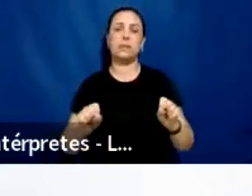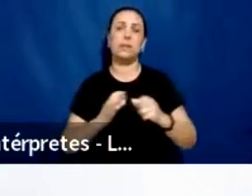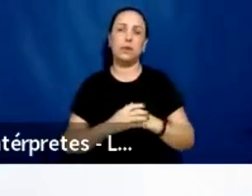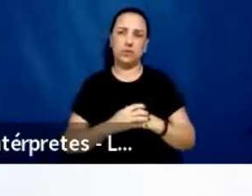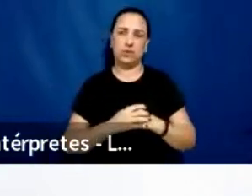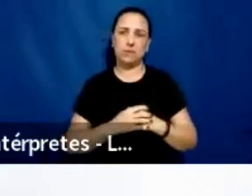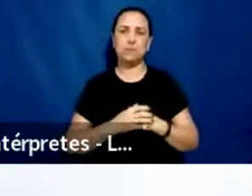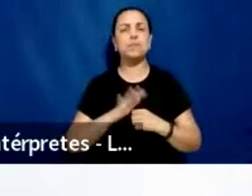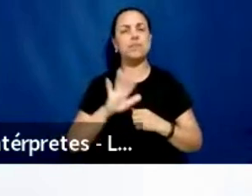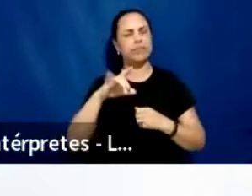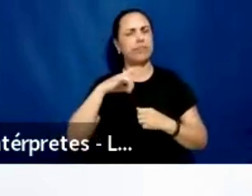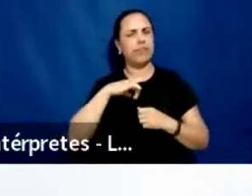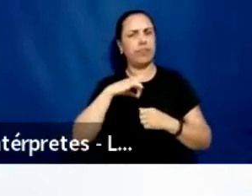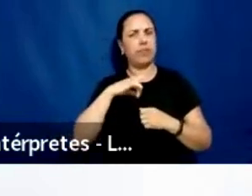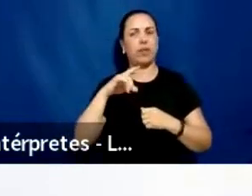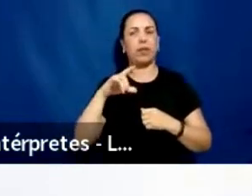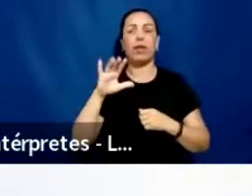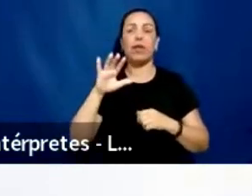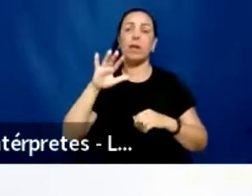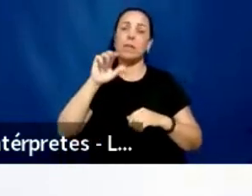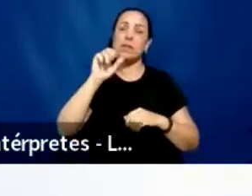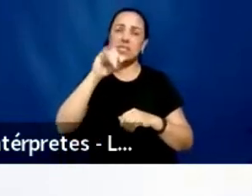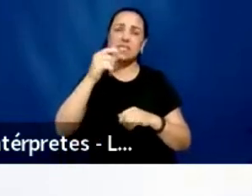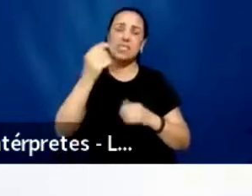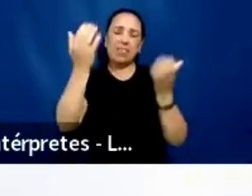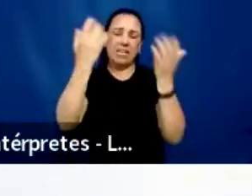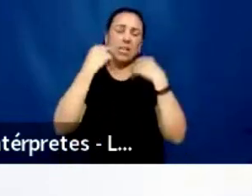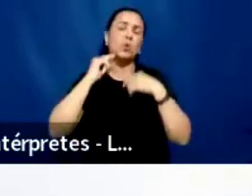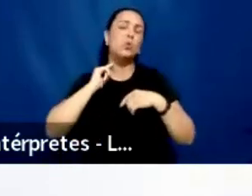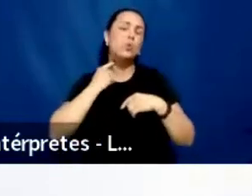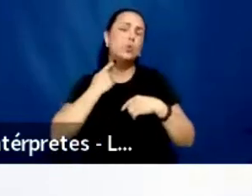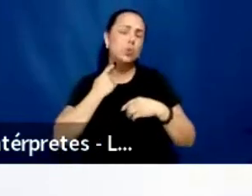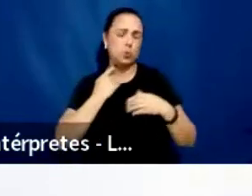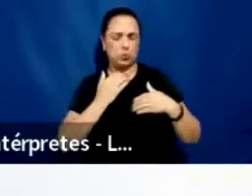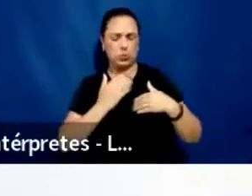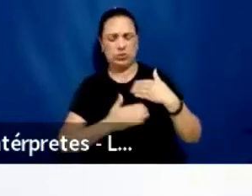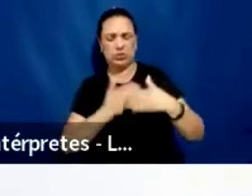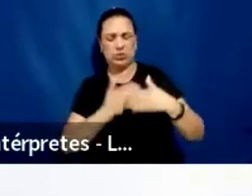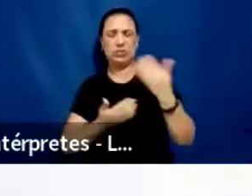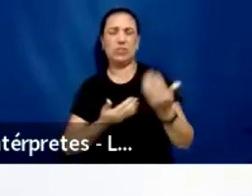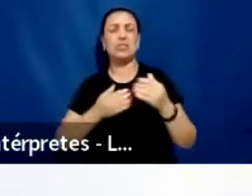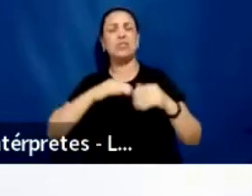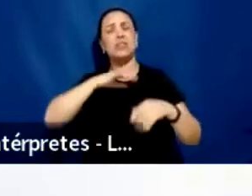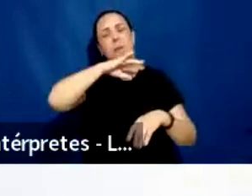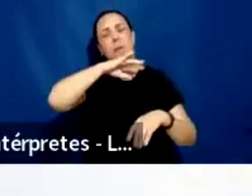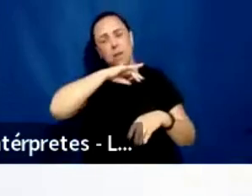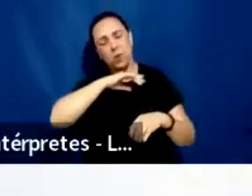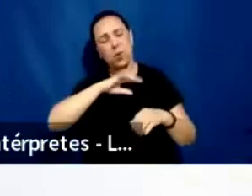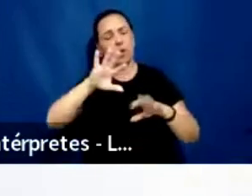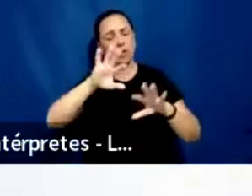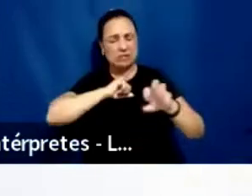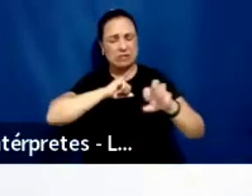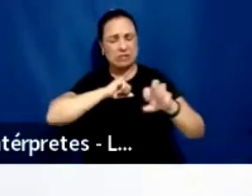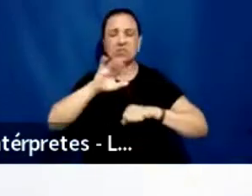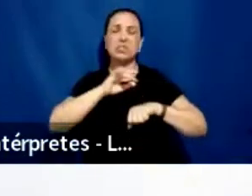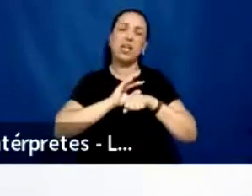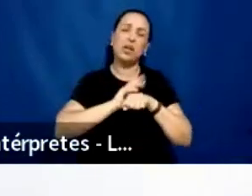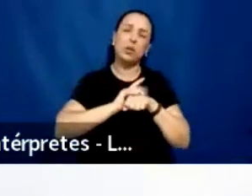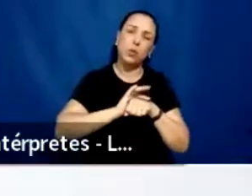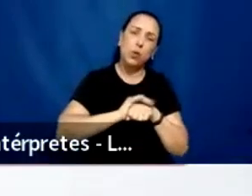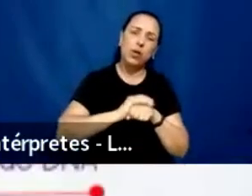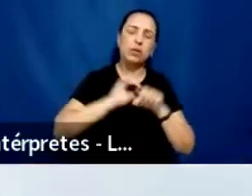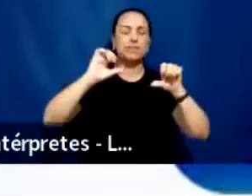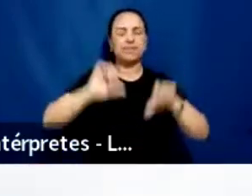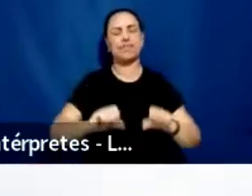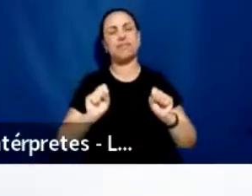dos radicais livres, mas infelizmente nós temos mais o lado negativo por causa desses agravantes que